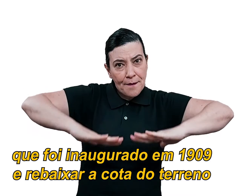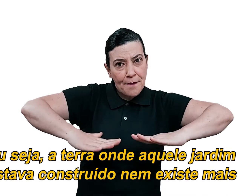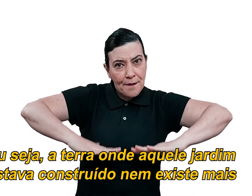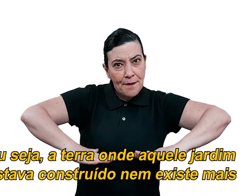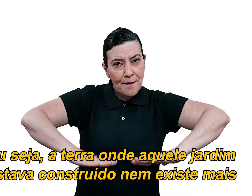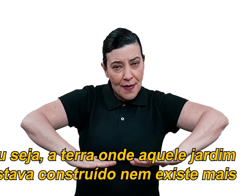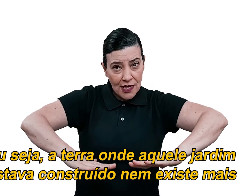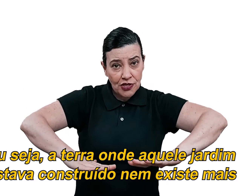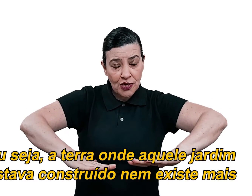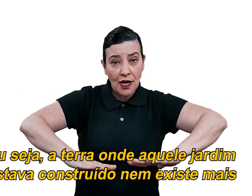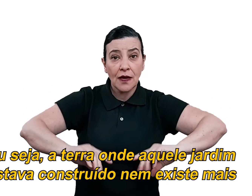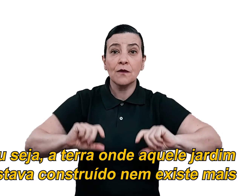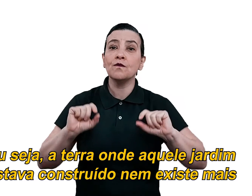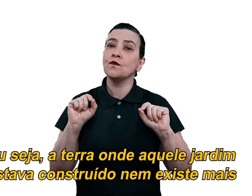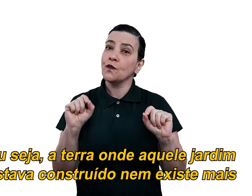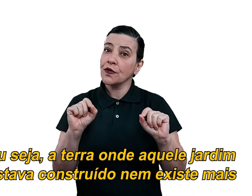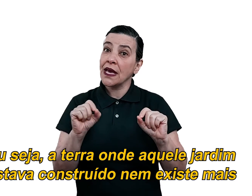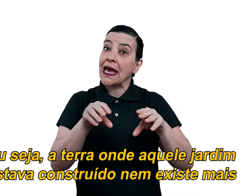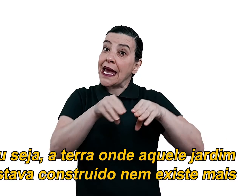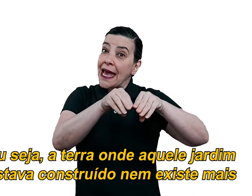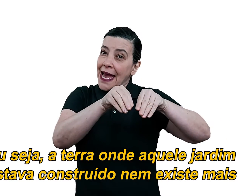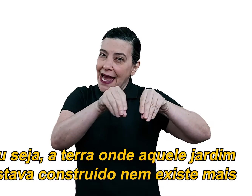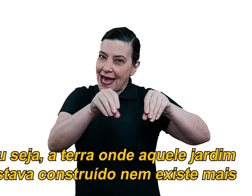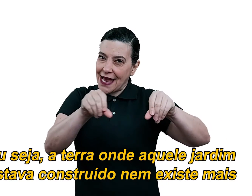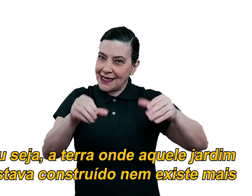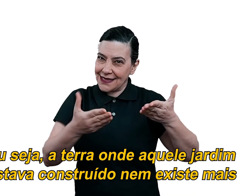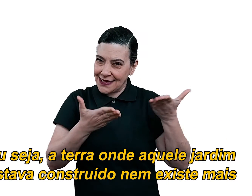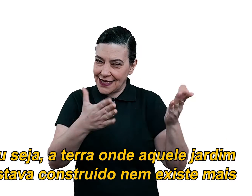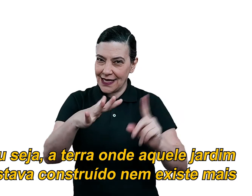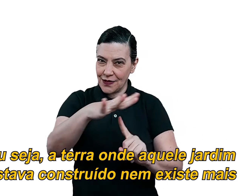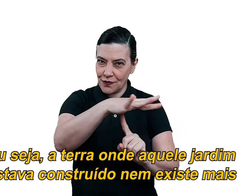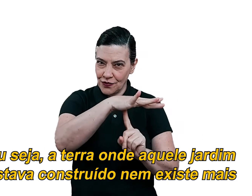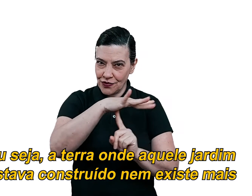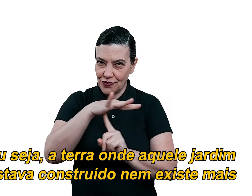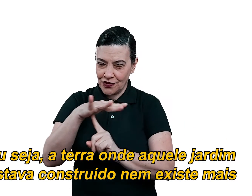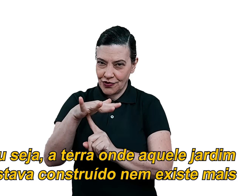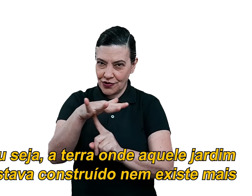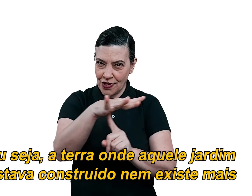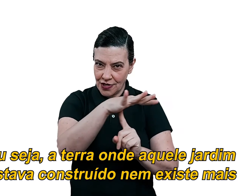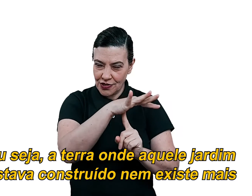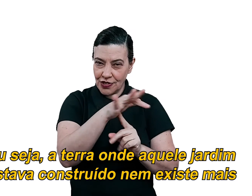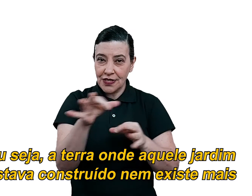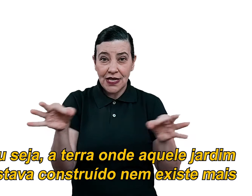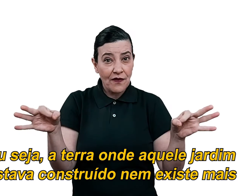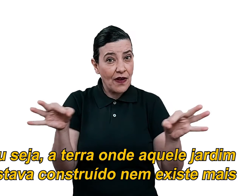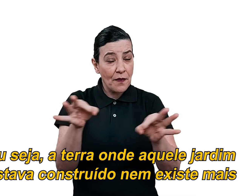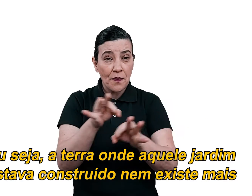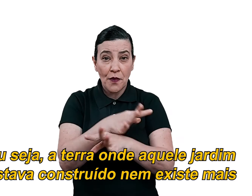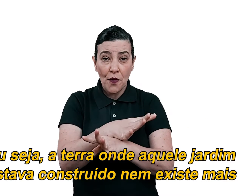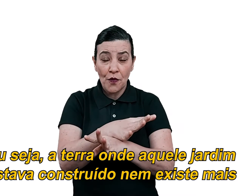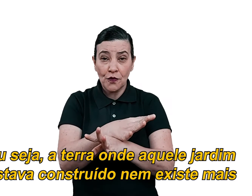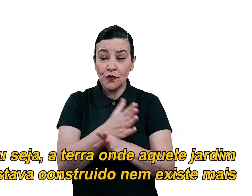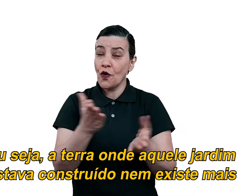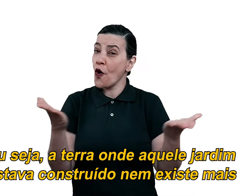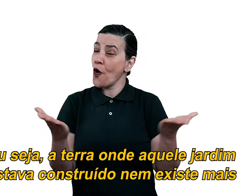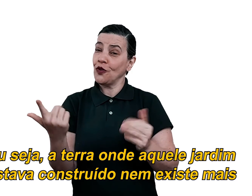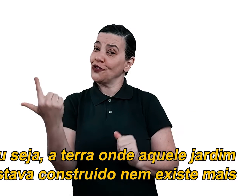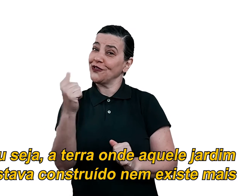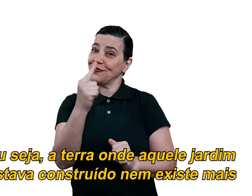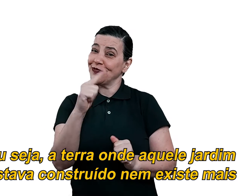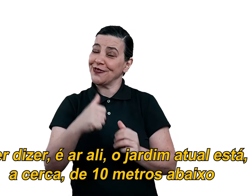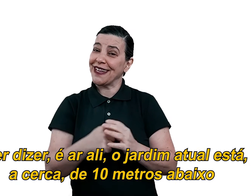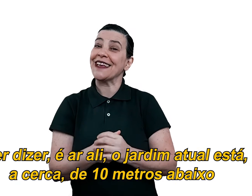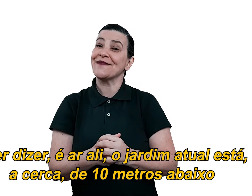terreno. Ou seja, a terra onde aquele jardim estava construído, ele nem